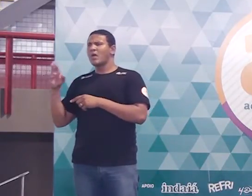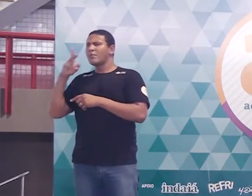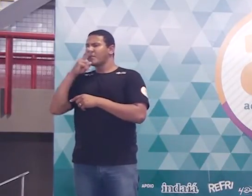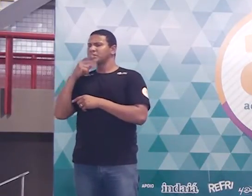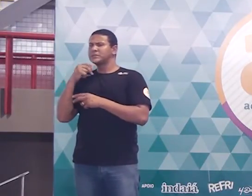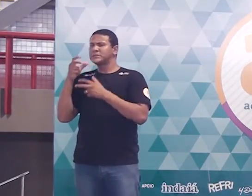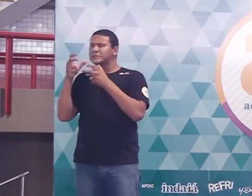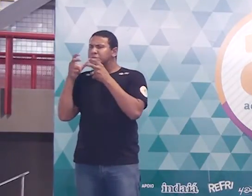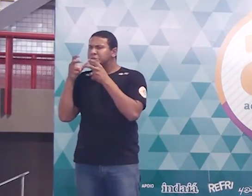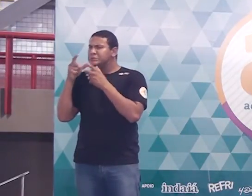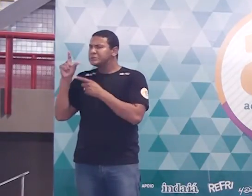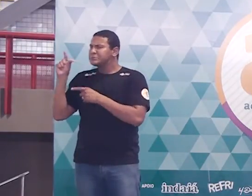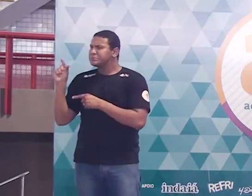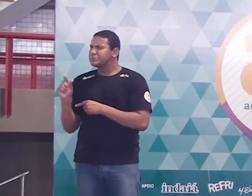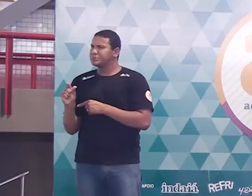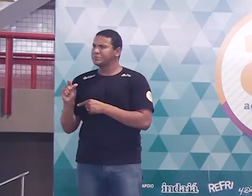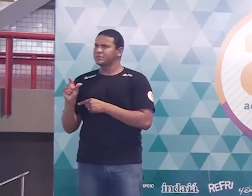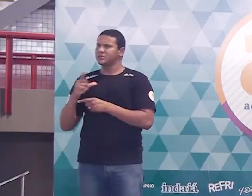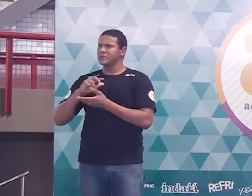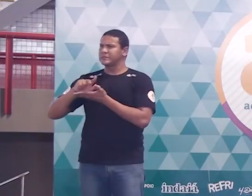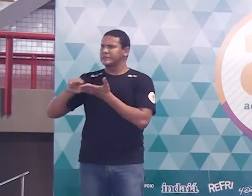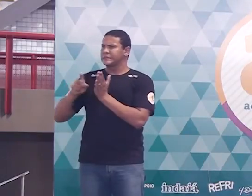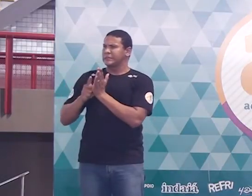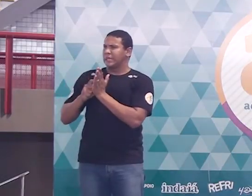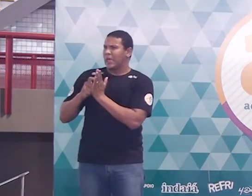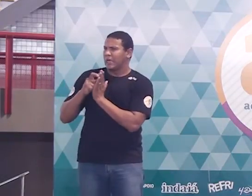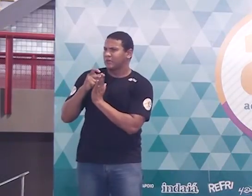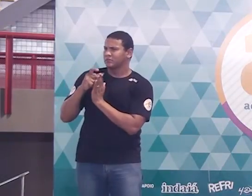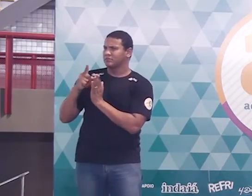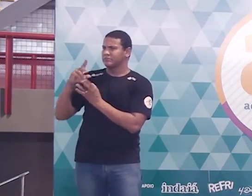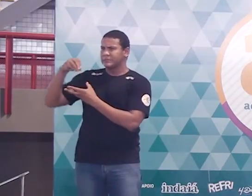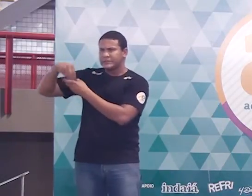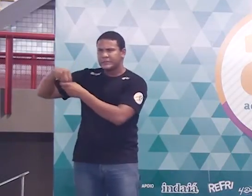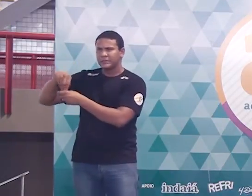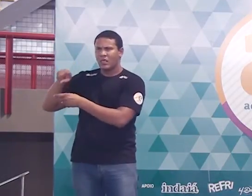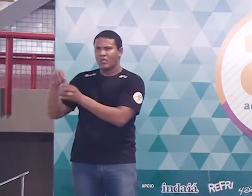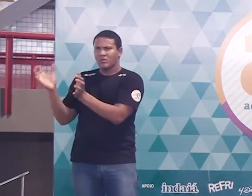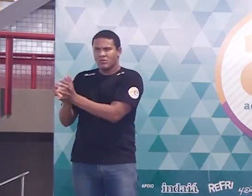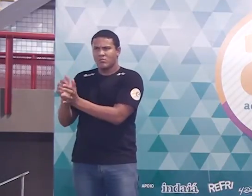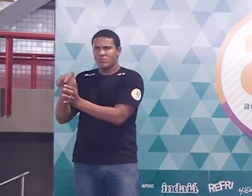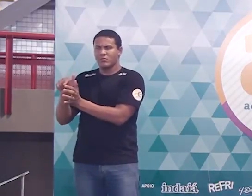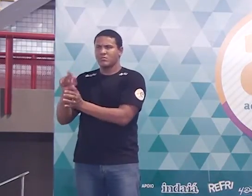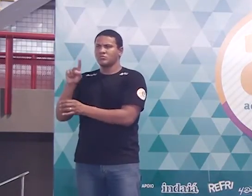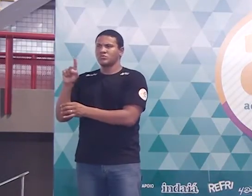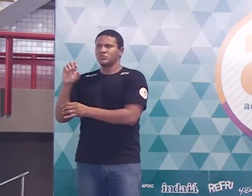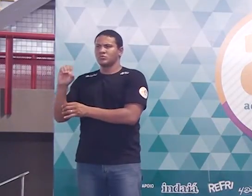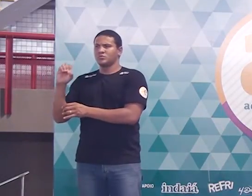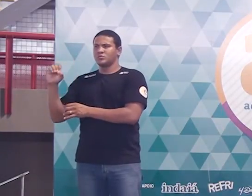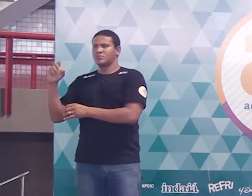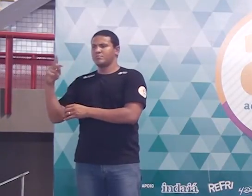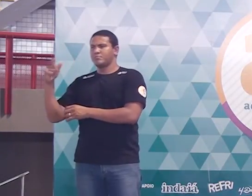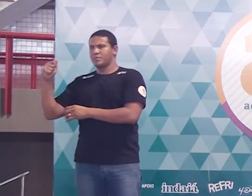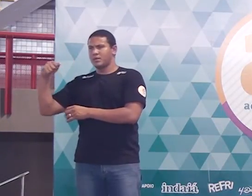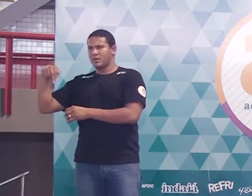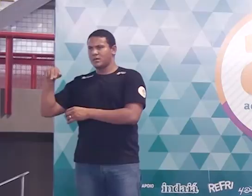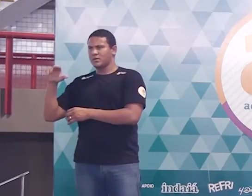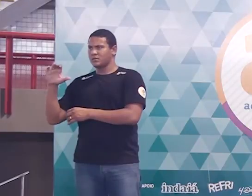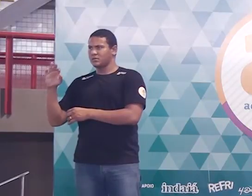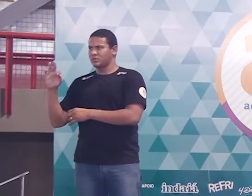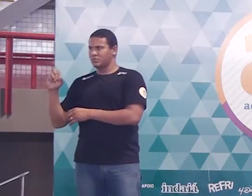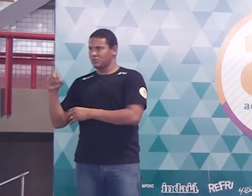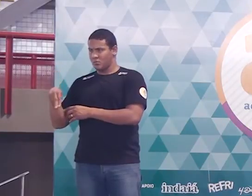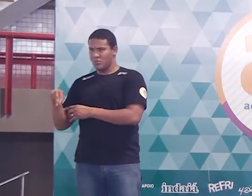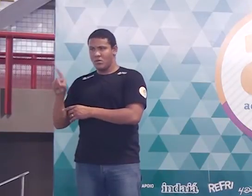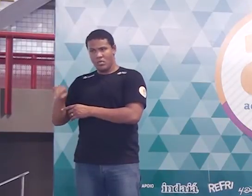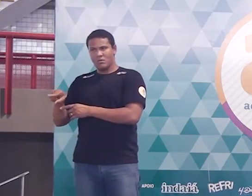microcrustáceos, larvas. São pequenos animais, certo? Ou larvas de animais que se